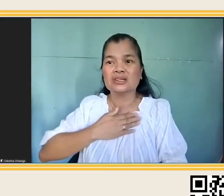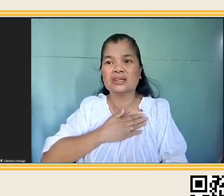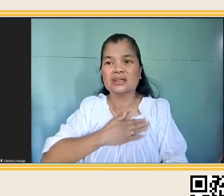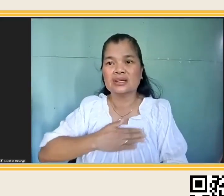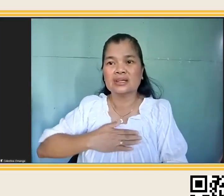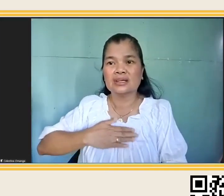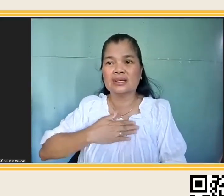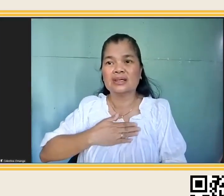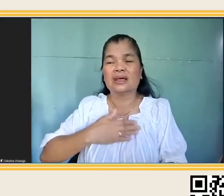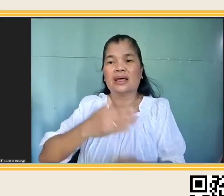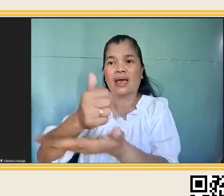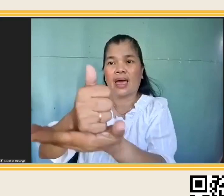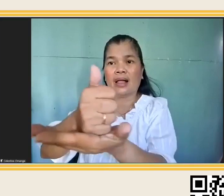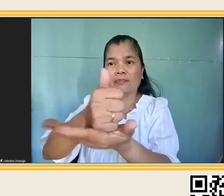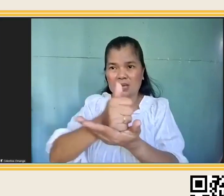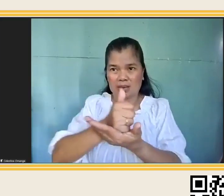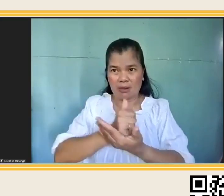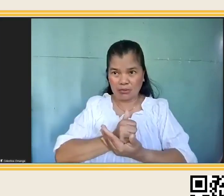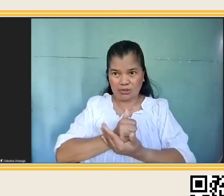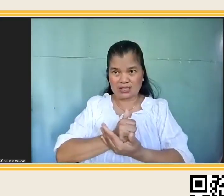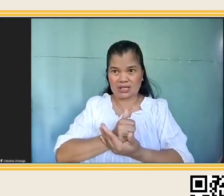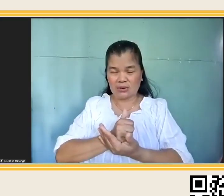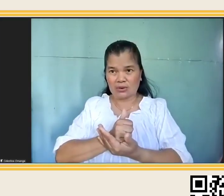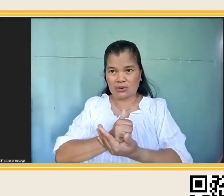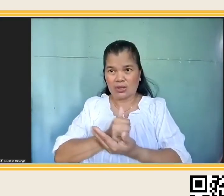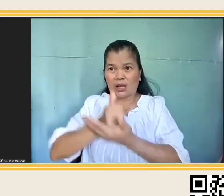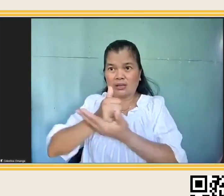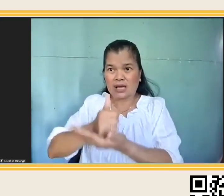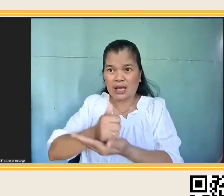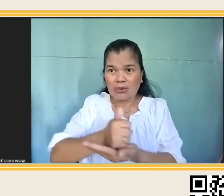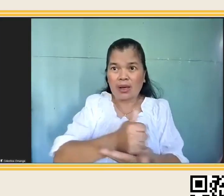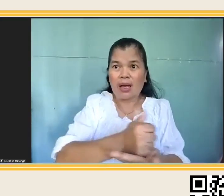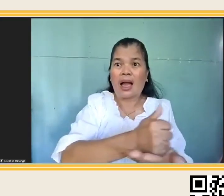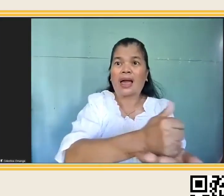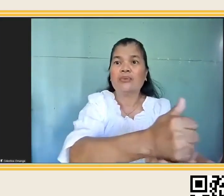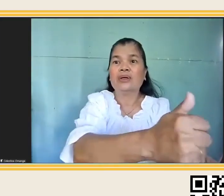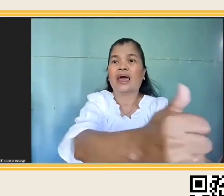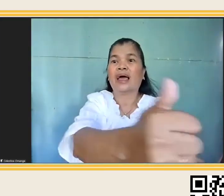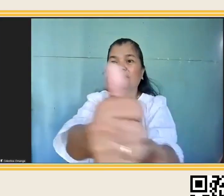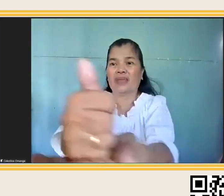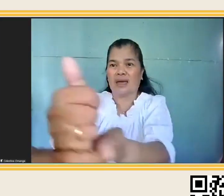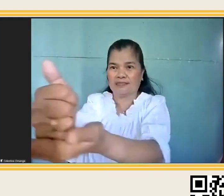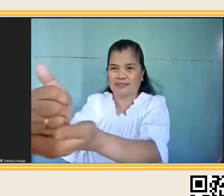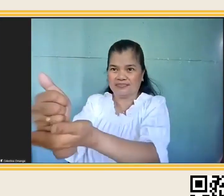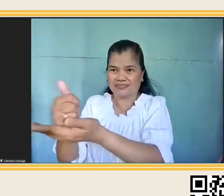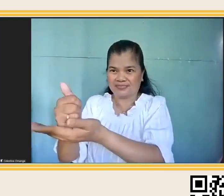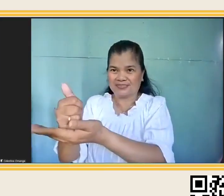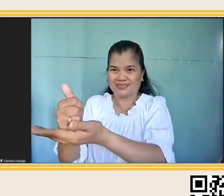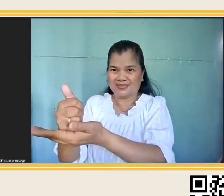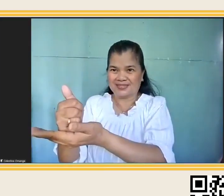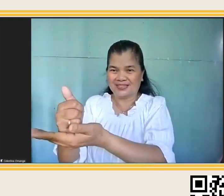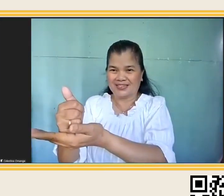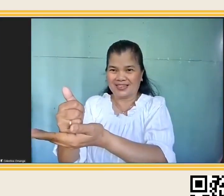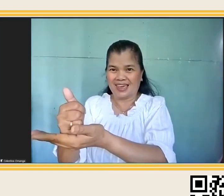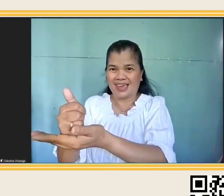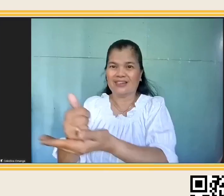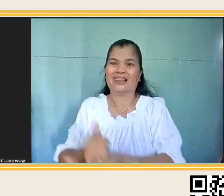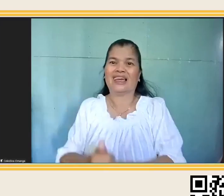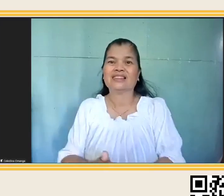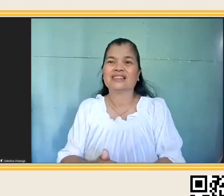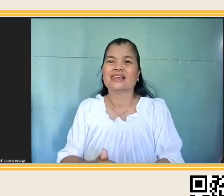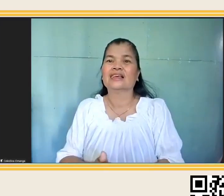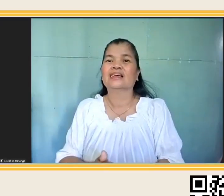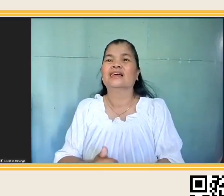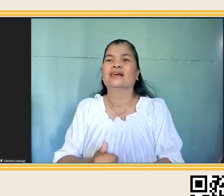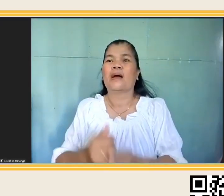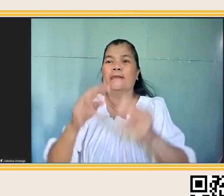please help me, papunta sa'yo. Tsaka yung I will help them. Okay,